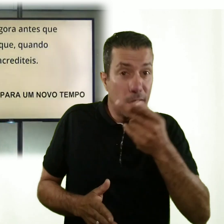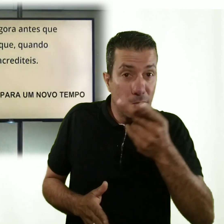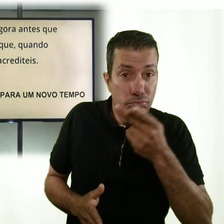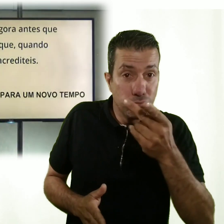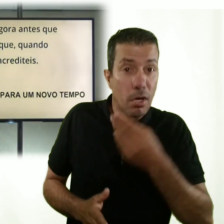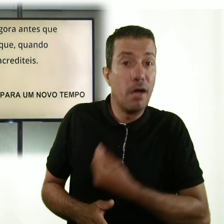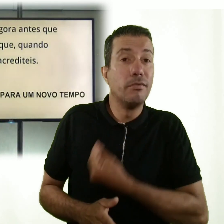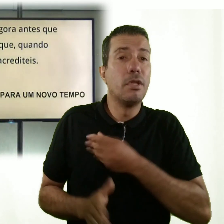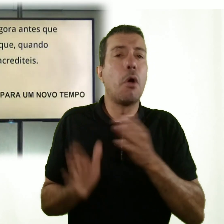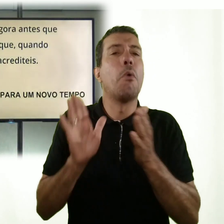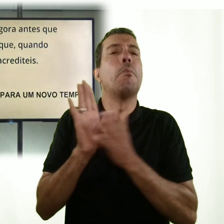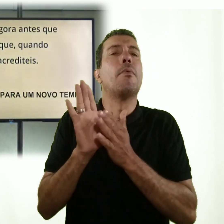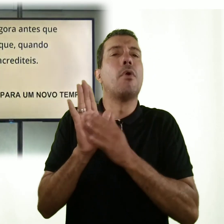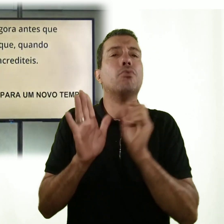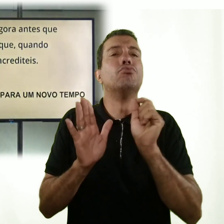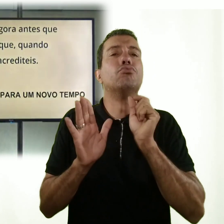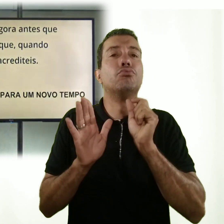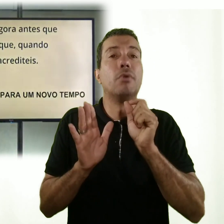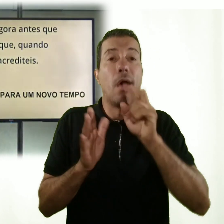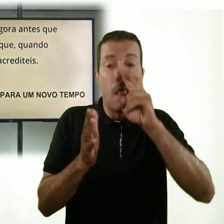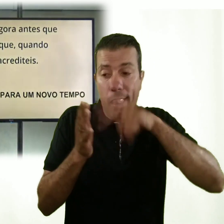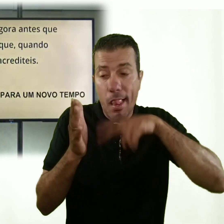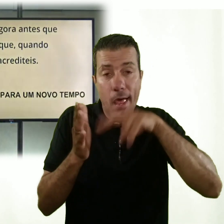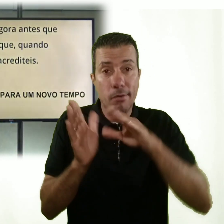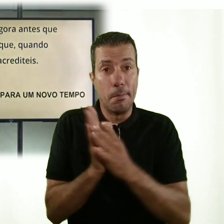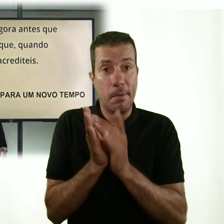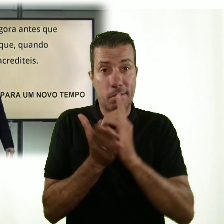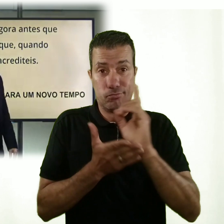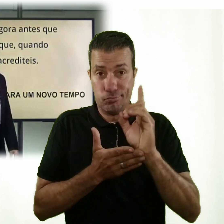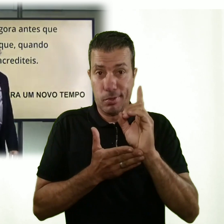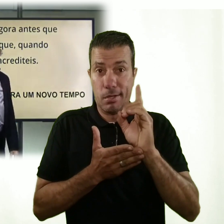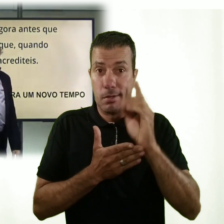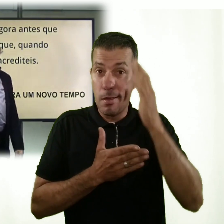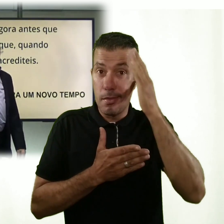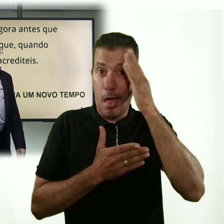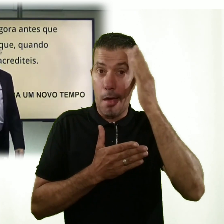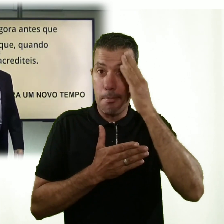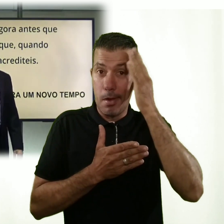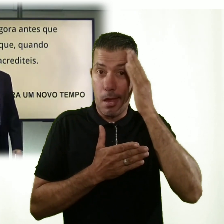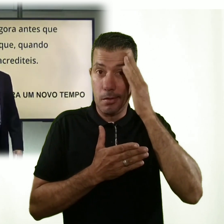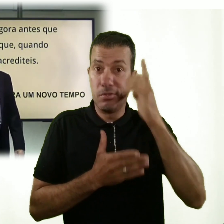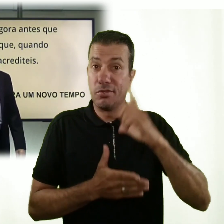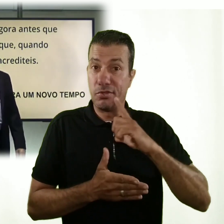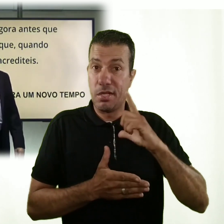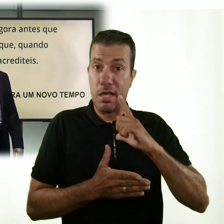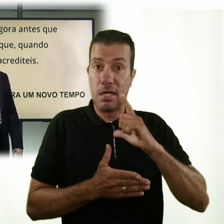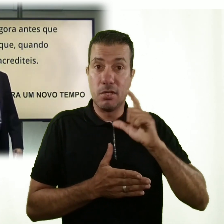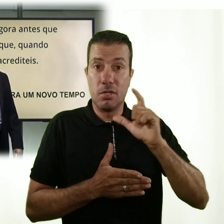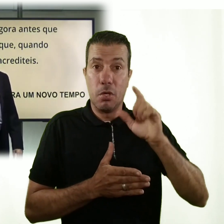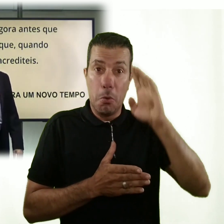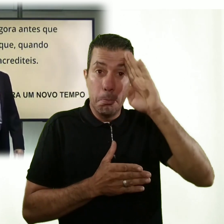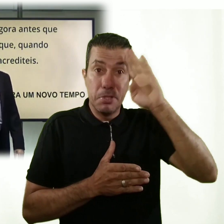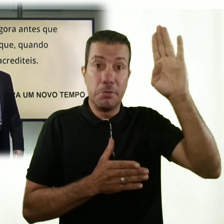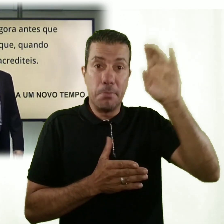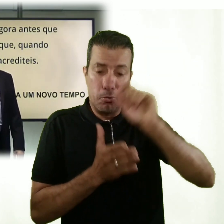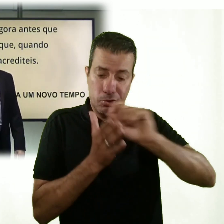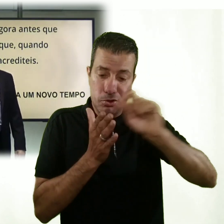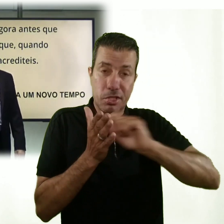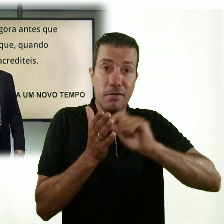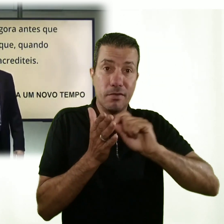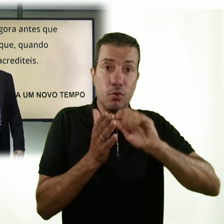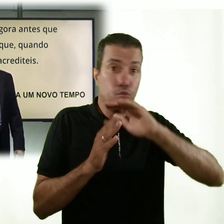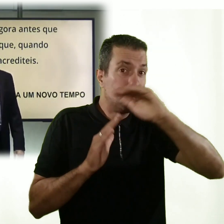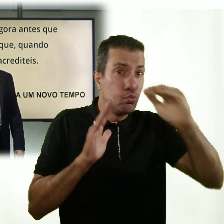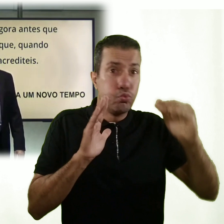certeza que, lendo este livro, e agora sabendo que ele tem um autor que sabe tudo, um autor que sabe